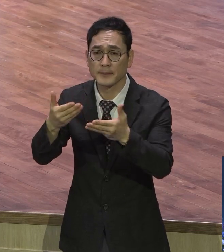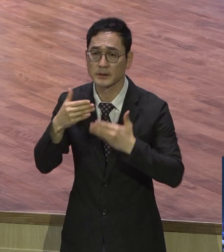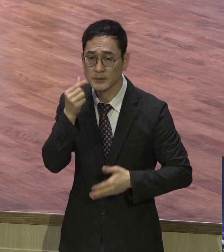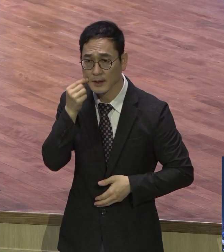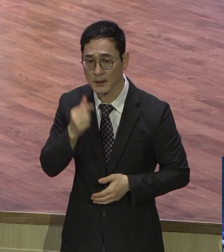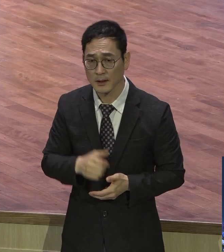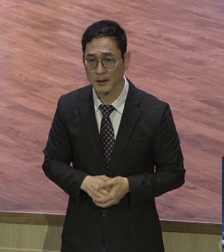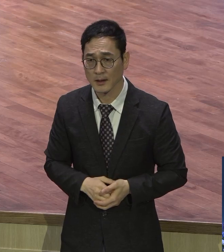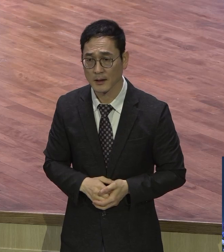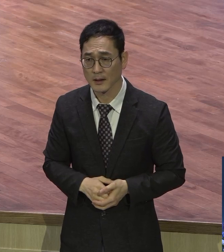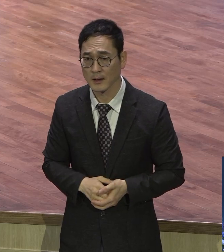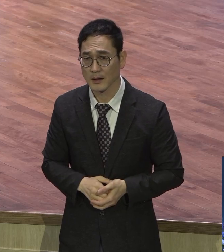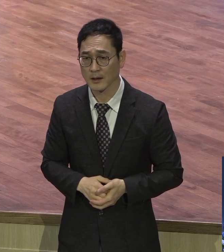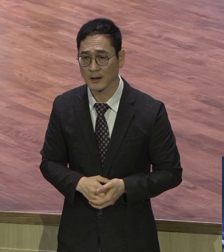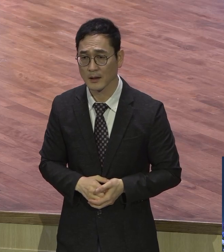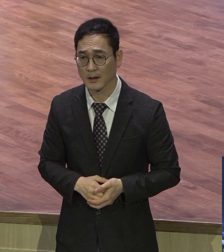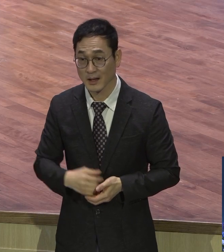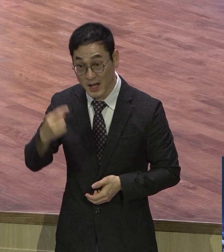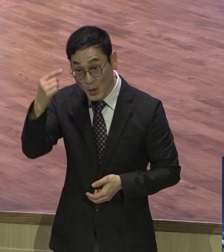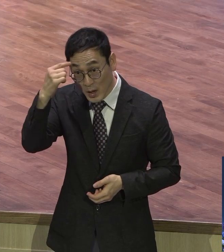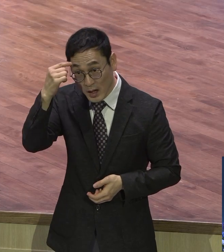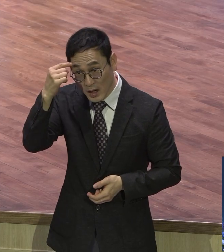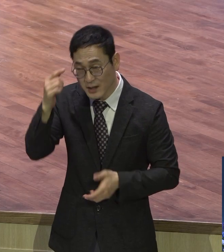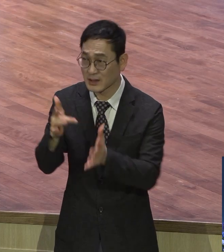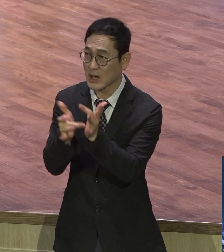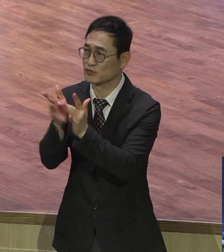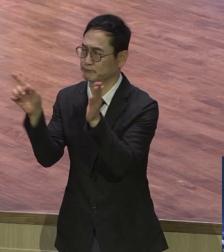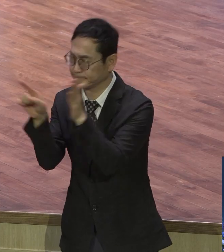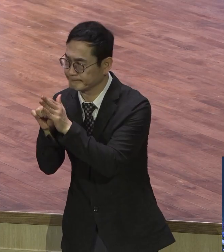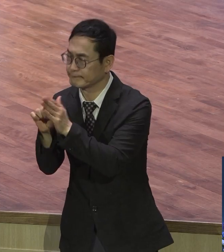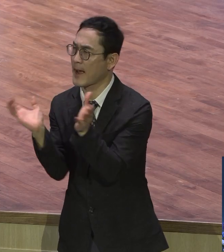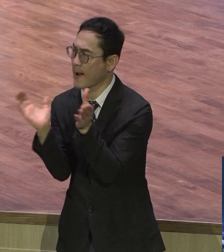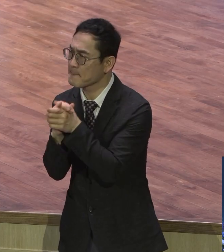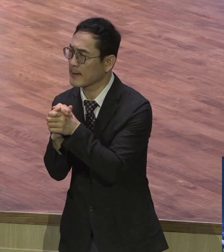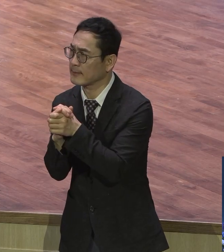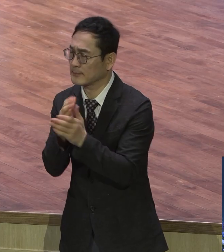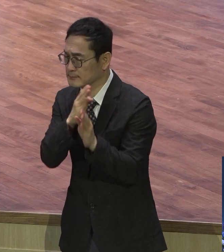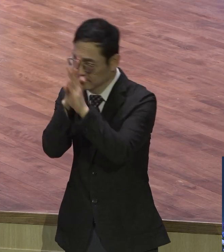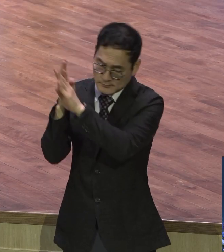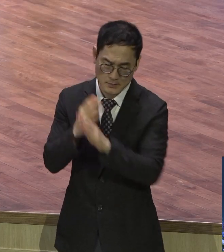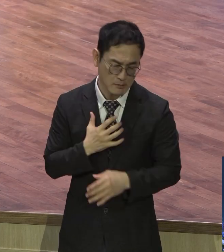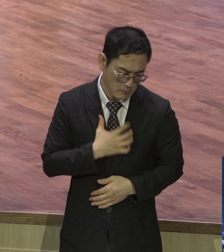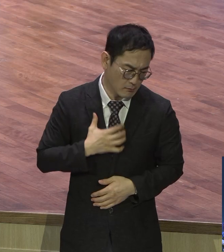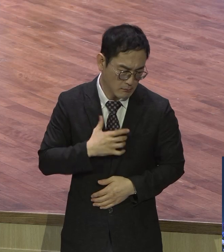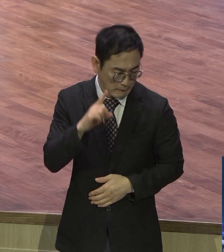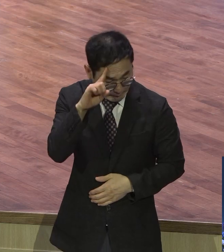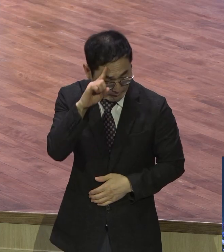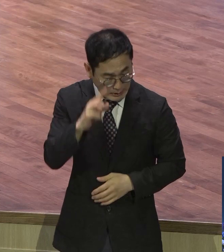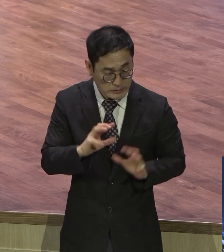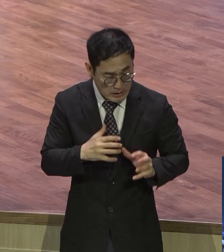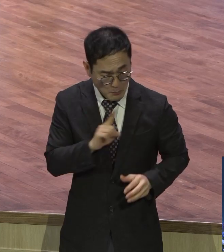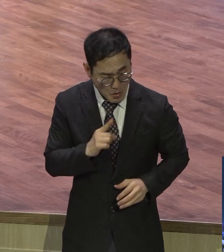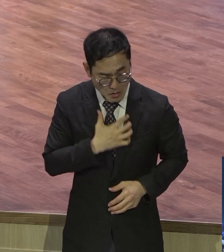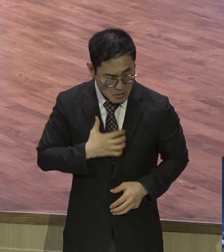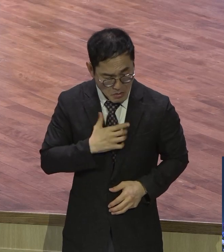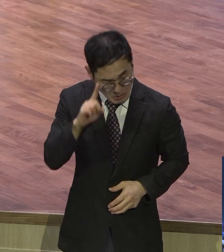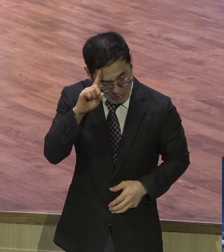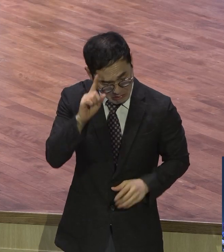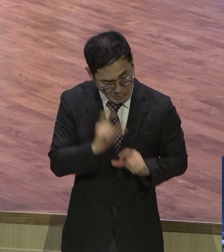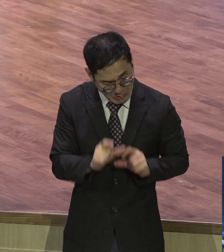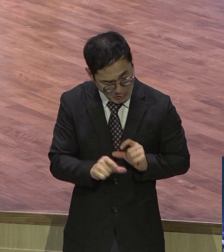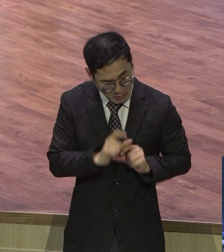왜 잔머리 울리고 맨날 세상 걱정 염려해. 그렇게 고생하며 마음고생 생활고생하며